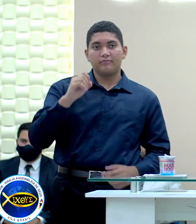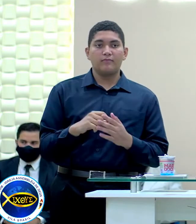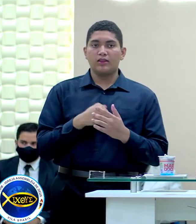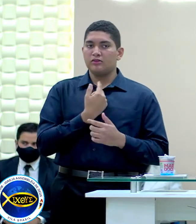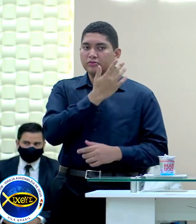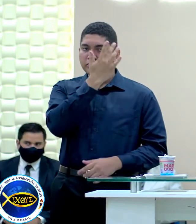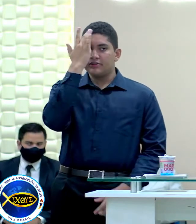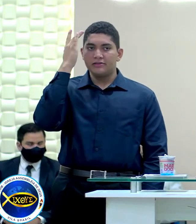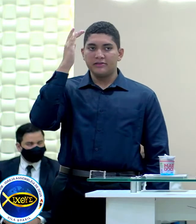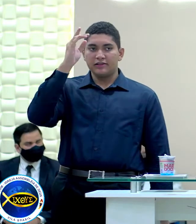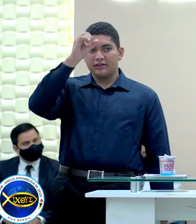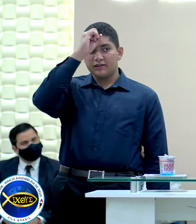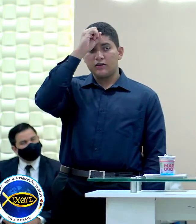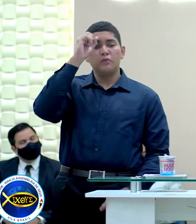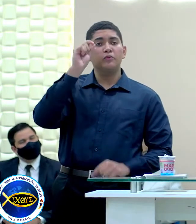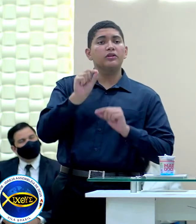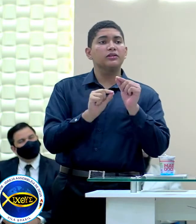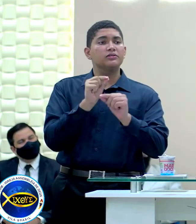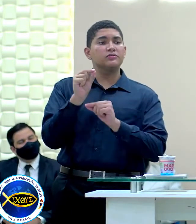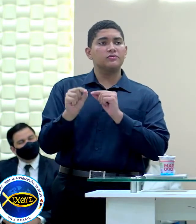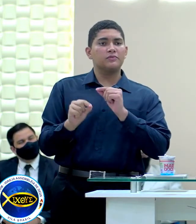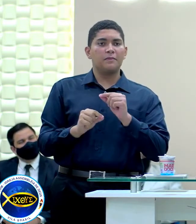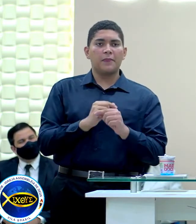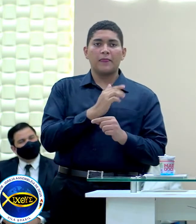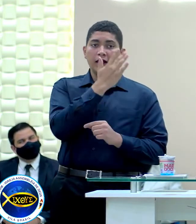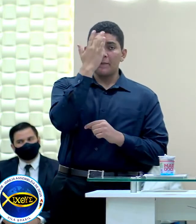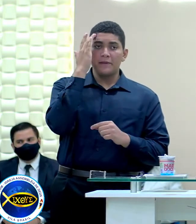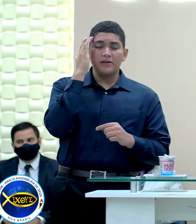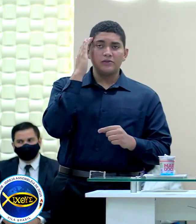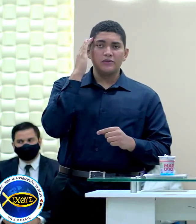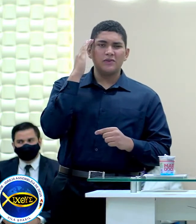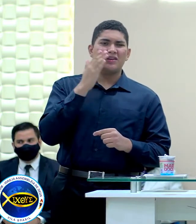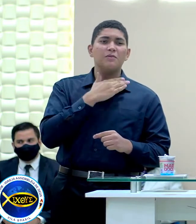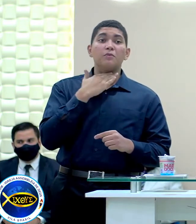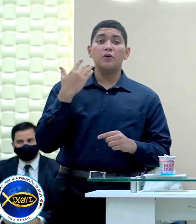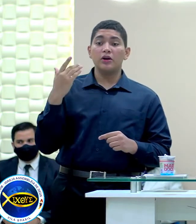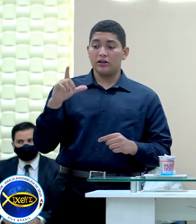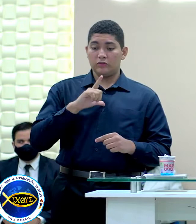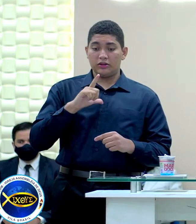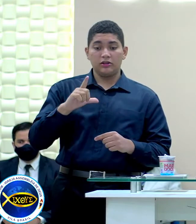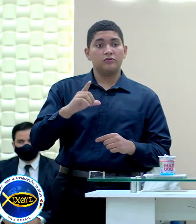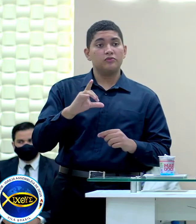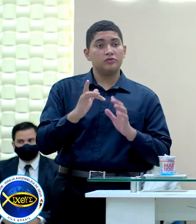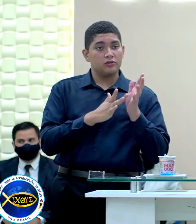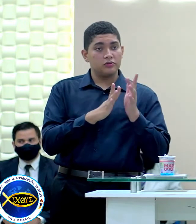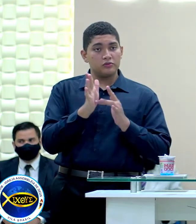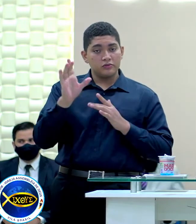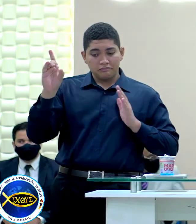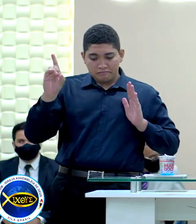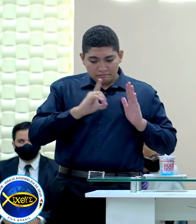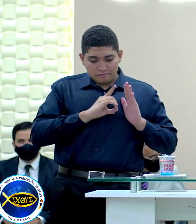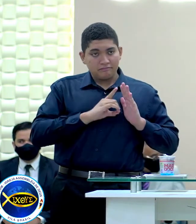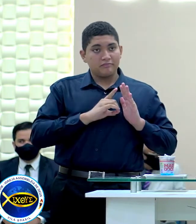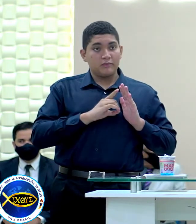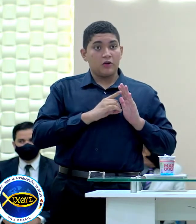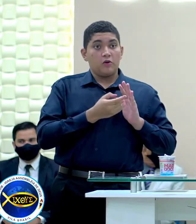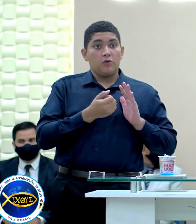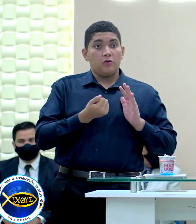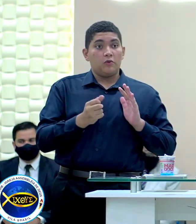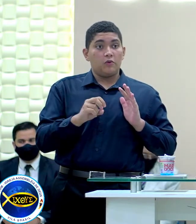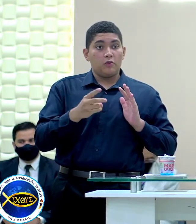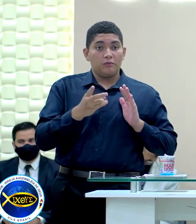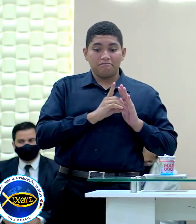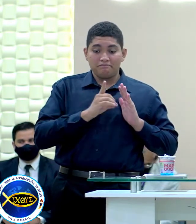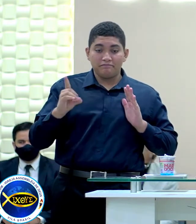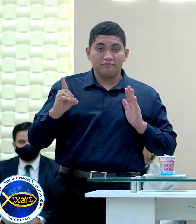mais ignorantes. O que é isso? Aqueles que morreram com Cristo, ou aqueles que morreram sem Cristo, as nossas orações